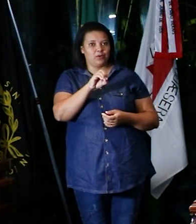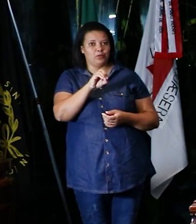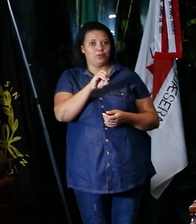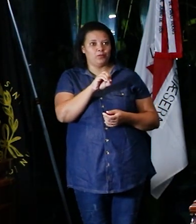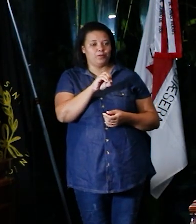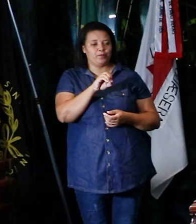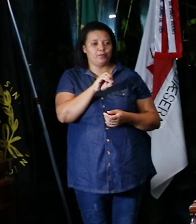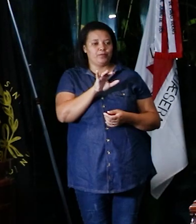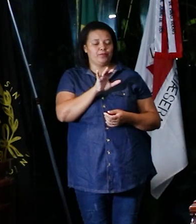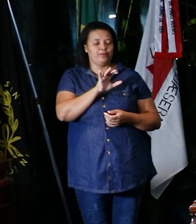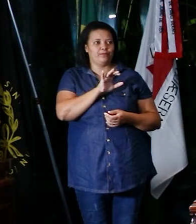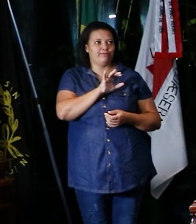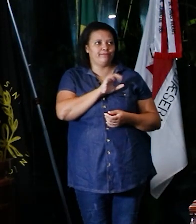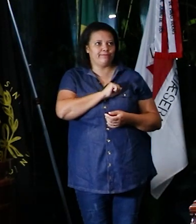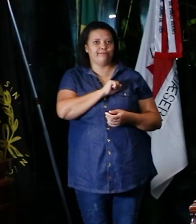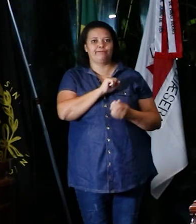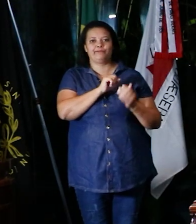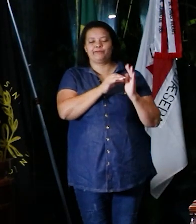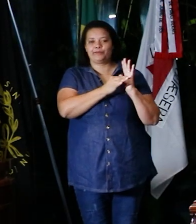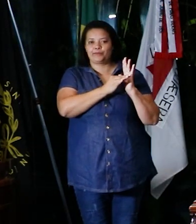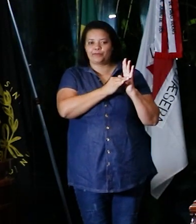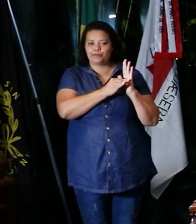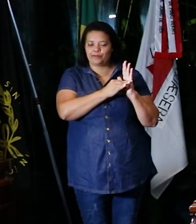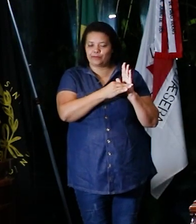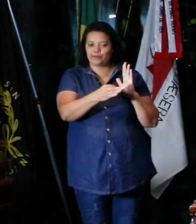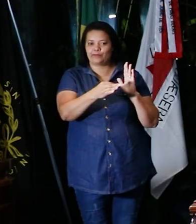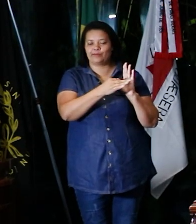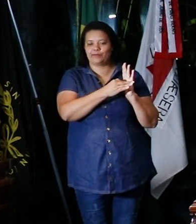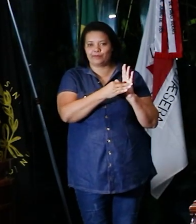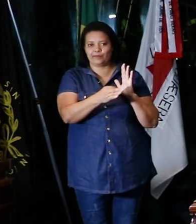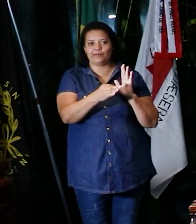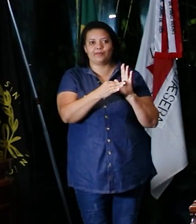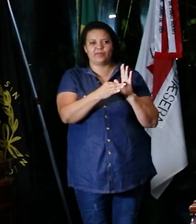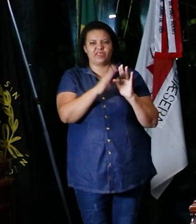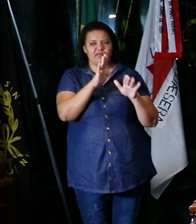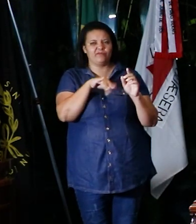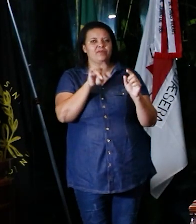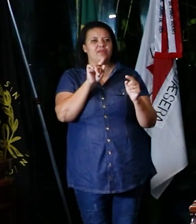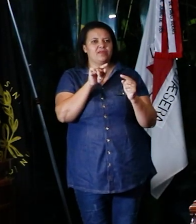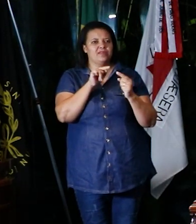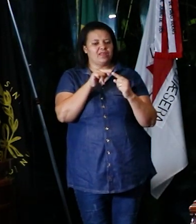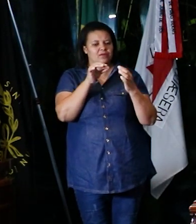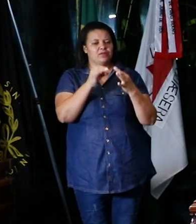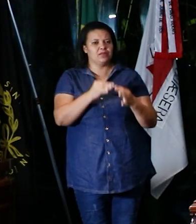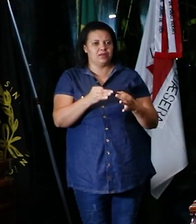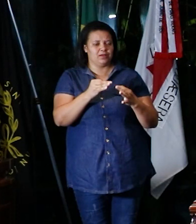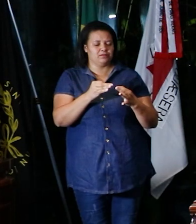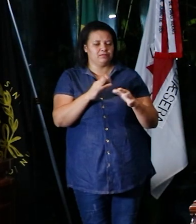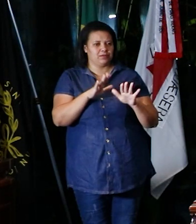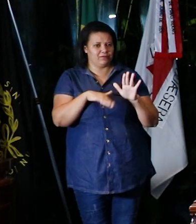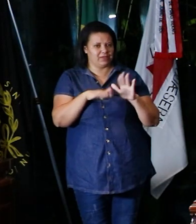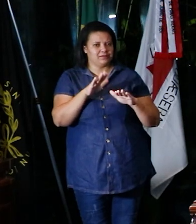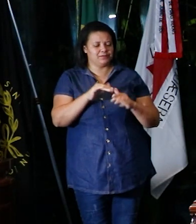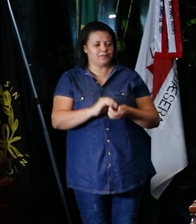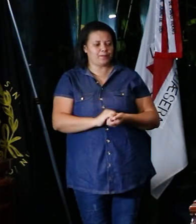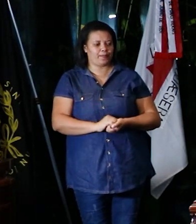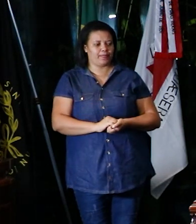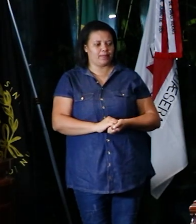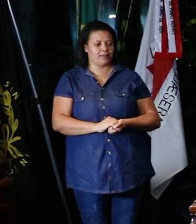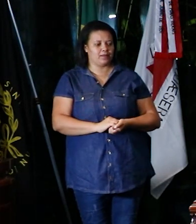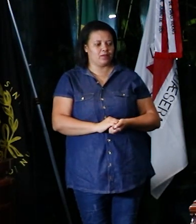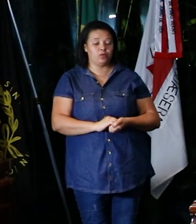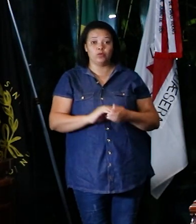adorava dar palpite, e às vezes com muita razão até, em todo mundo